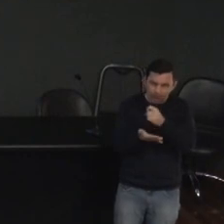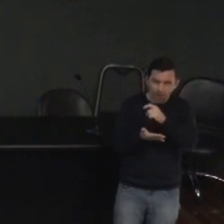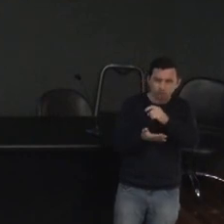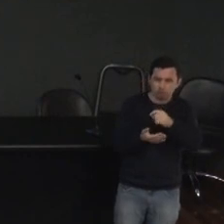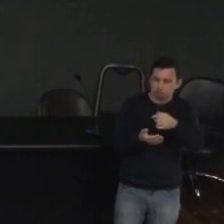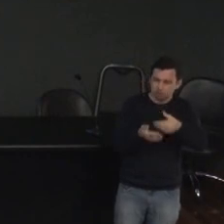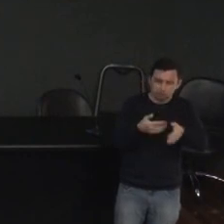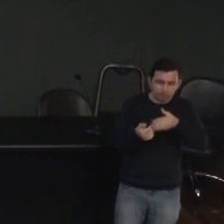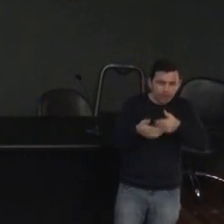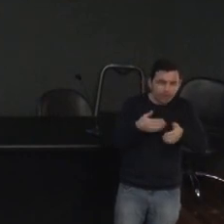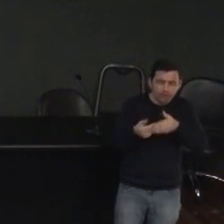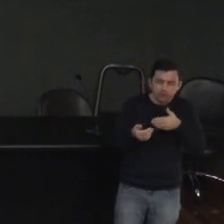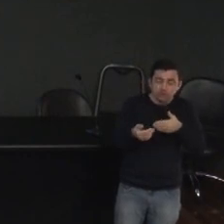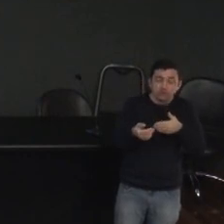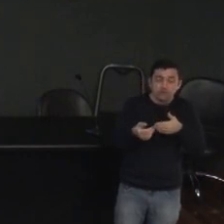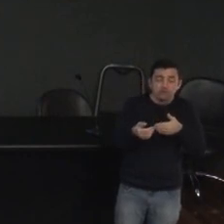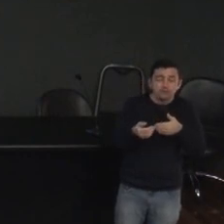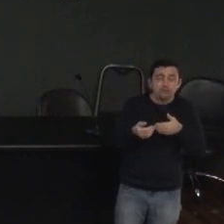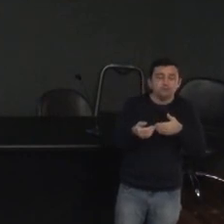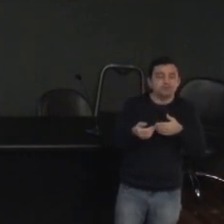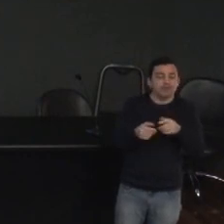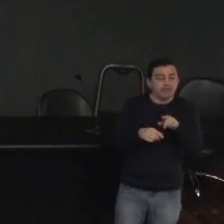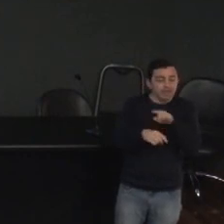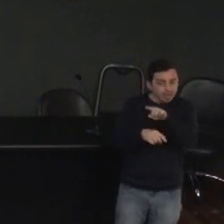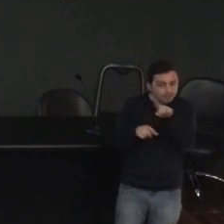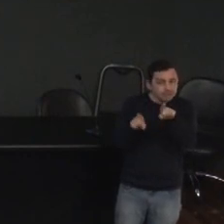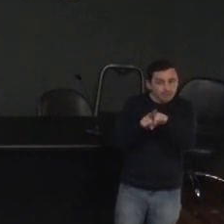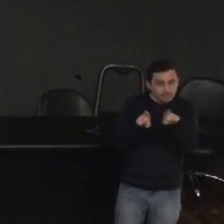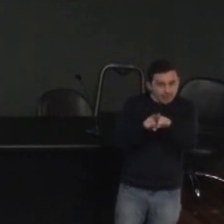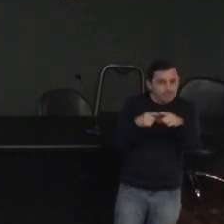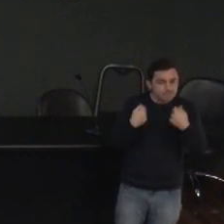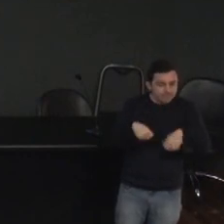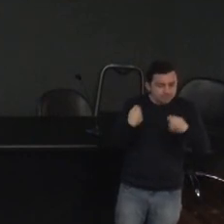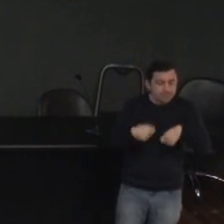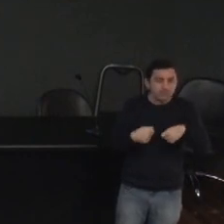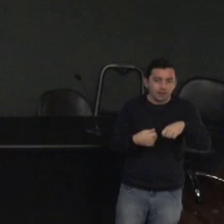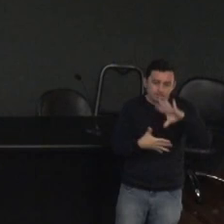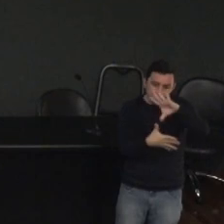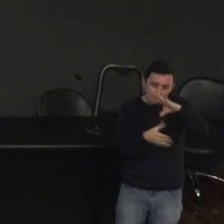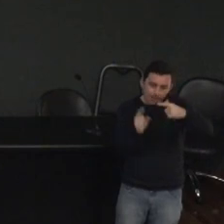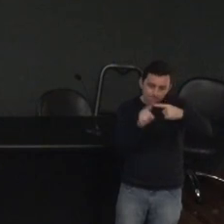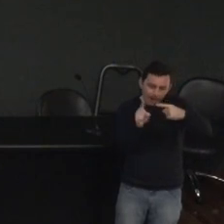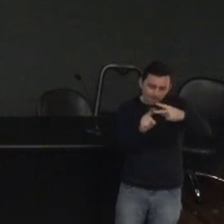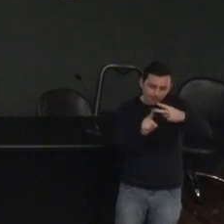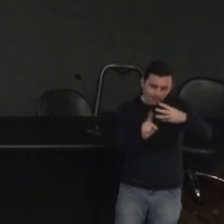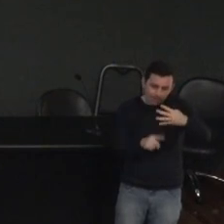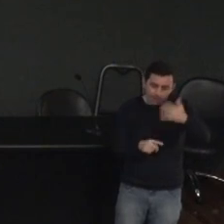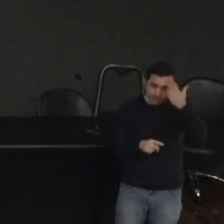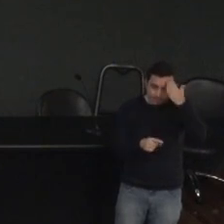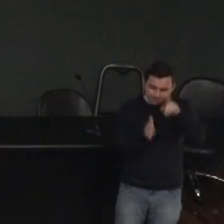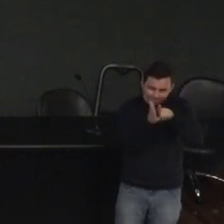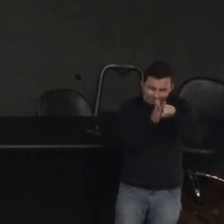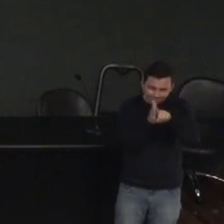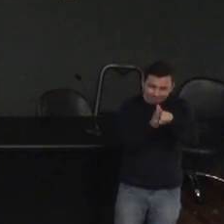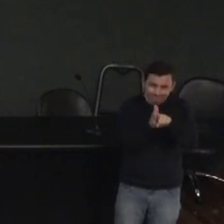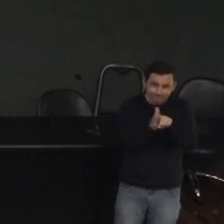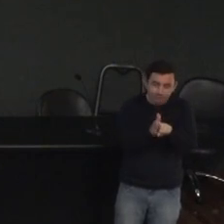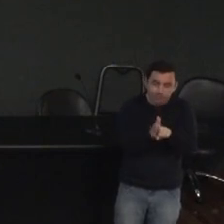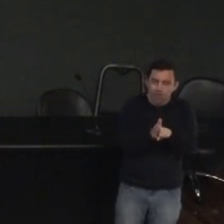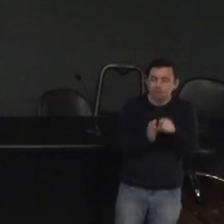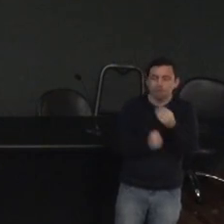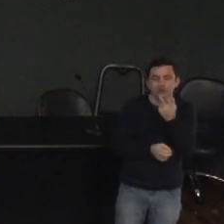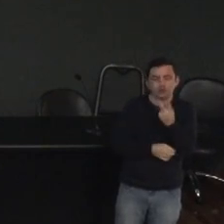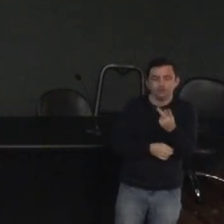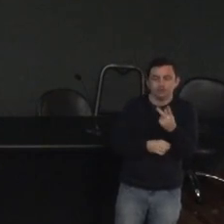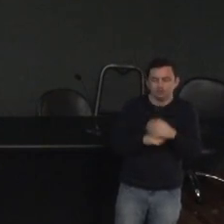ou instrumentos congênios eles têm também que estar mapeados para que a gente possa agitar Esses contratos para que você possa dizer assim